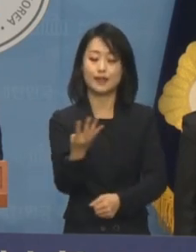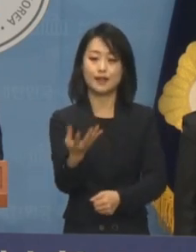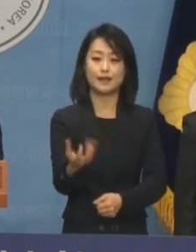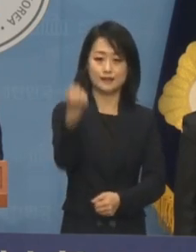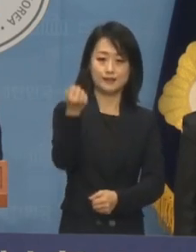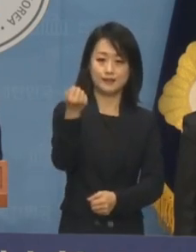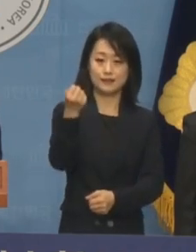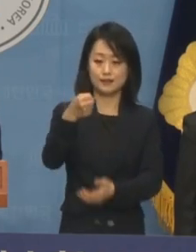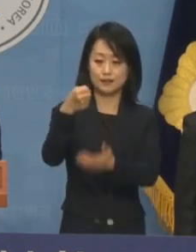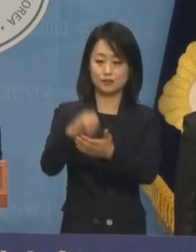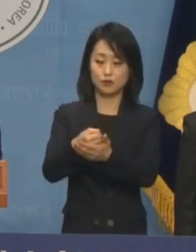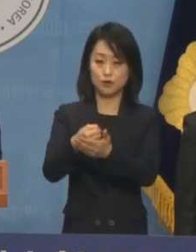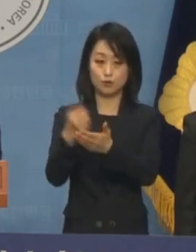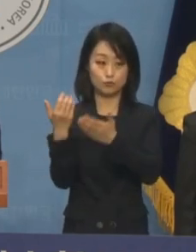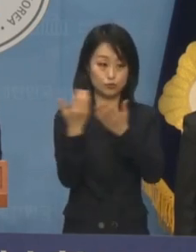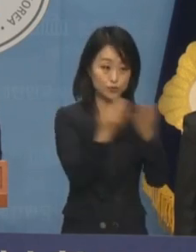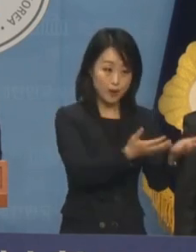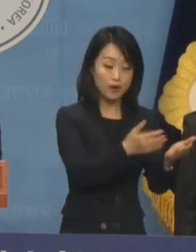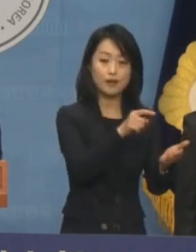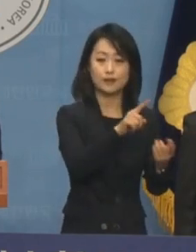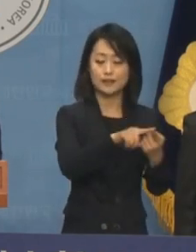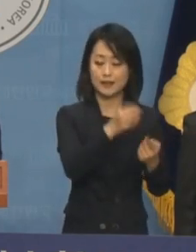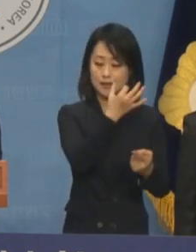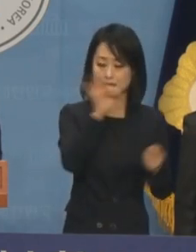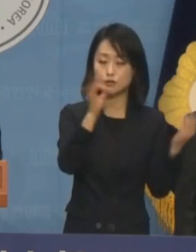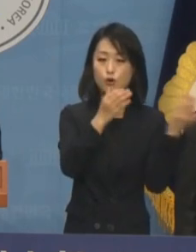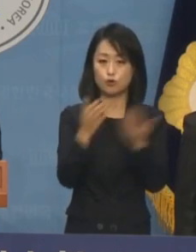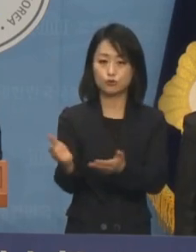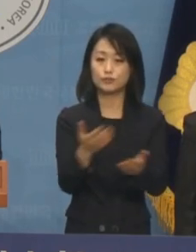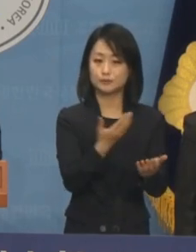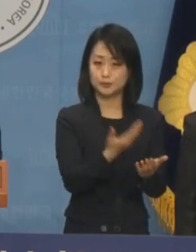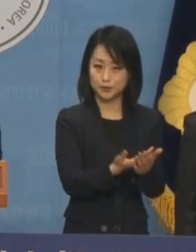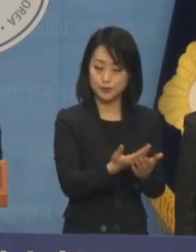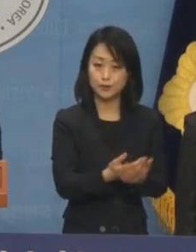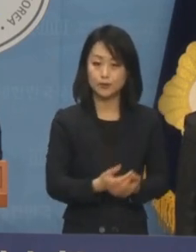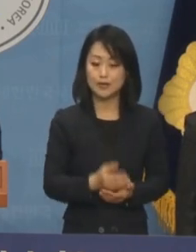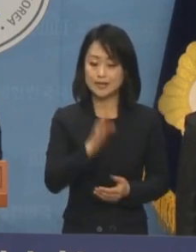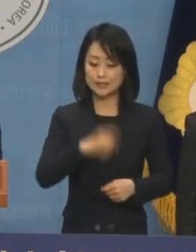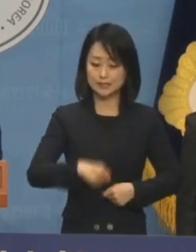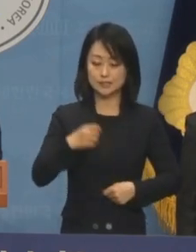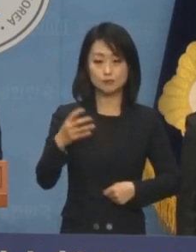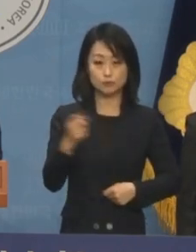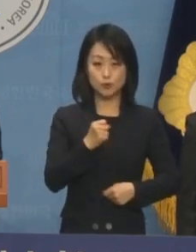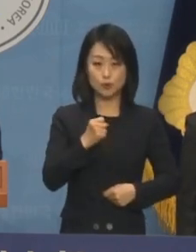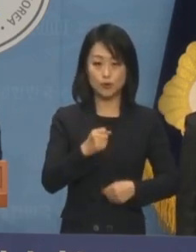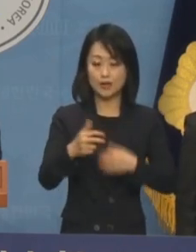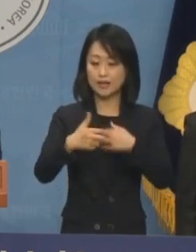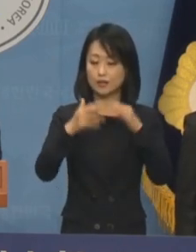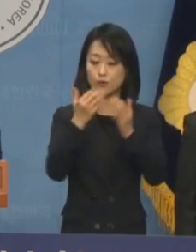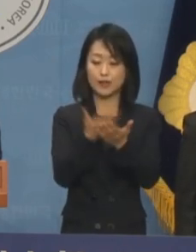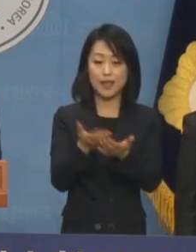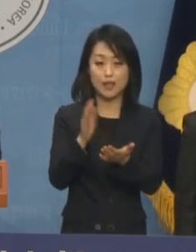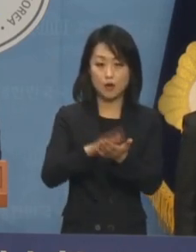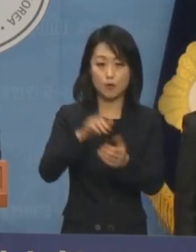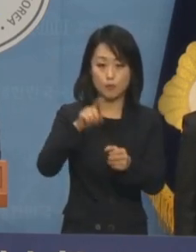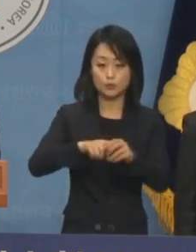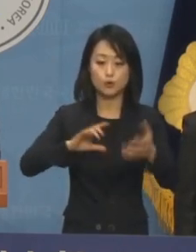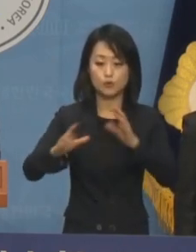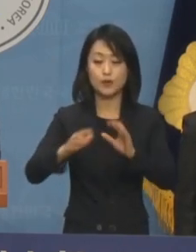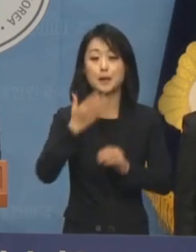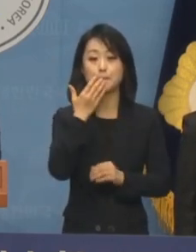있어야 합니다. 그래야 정부를 포함한 모든 주체들이 진정성 있게 의료개혁에 임할 수 있습니다.